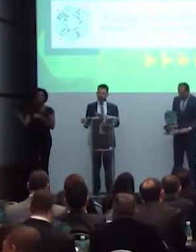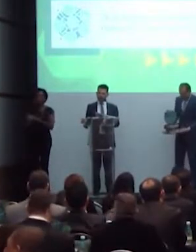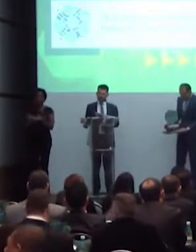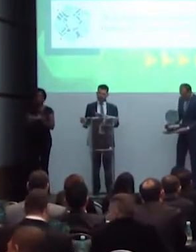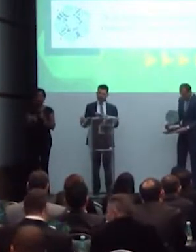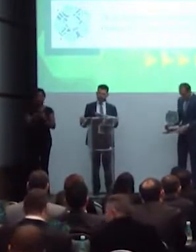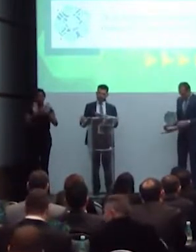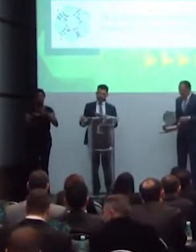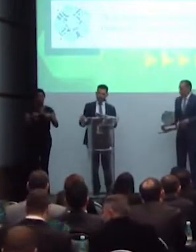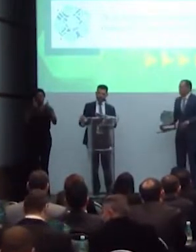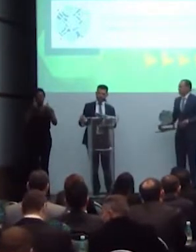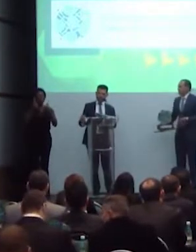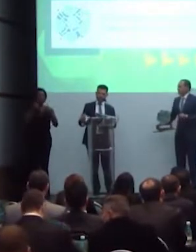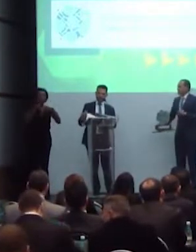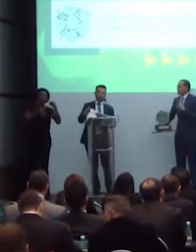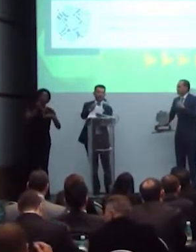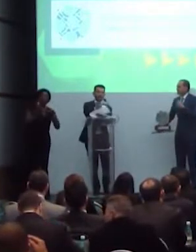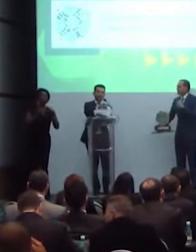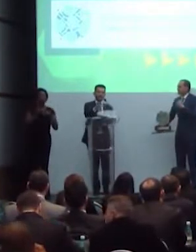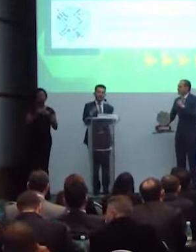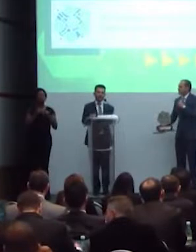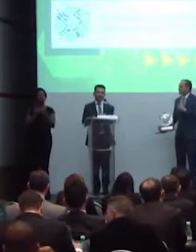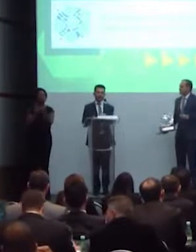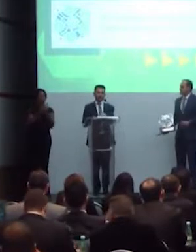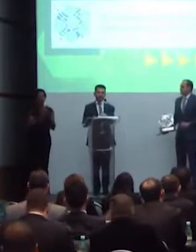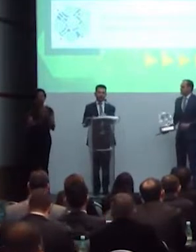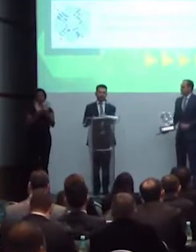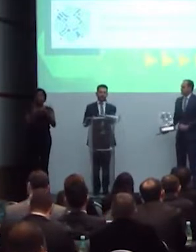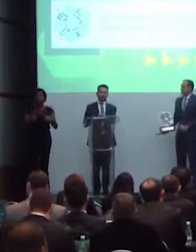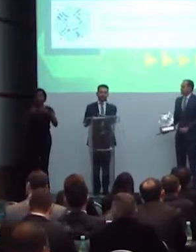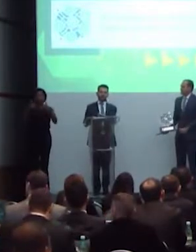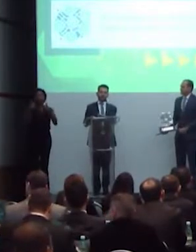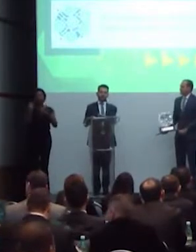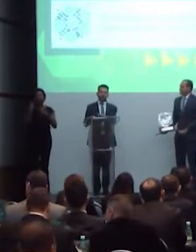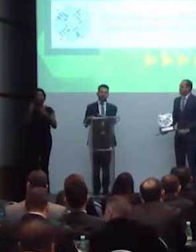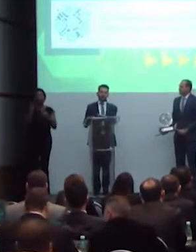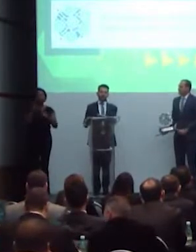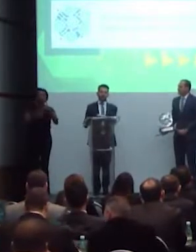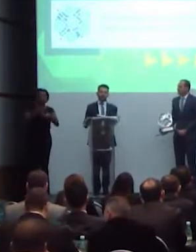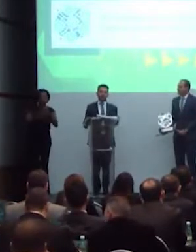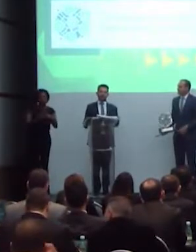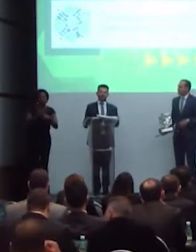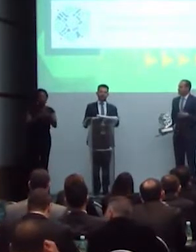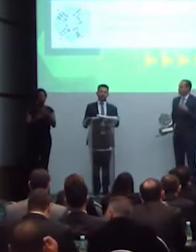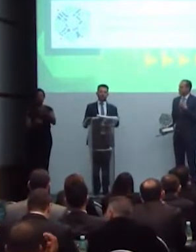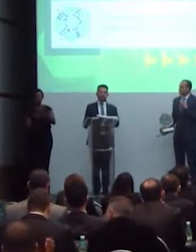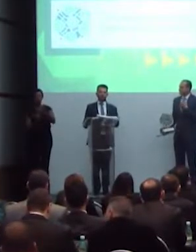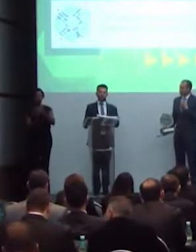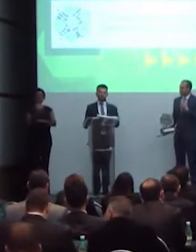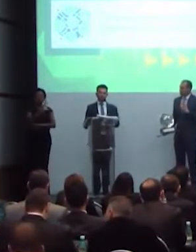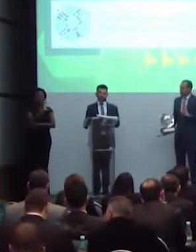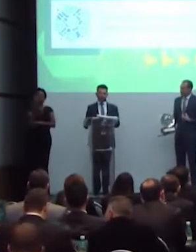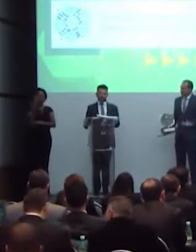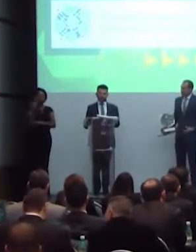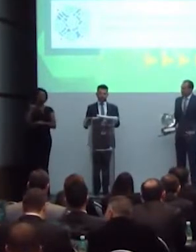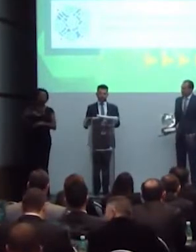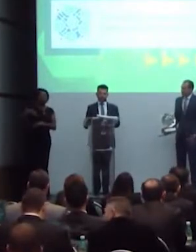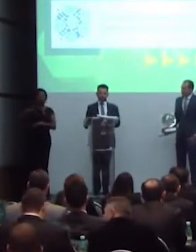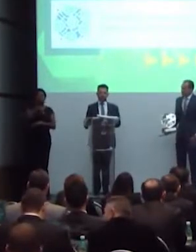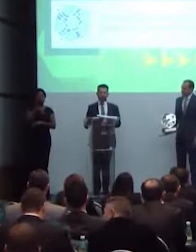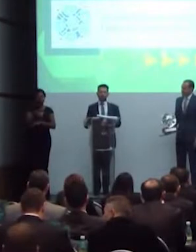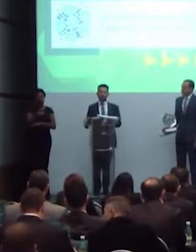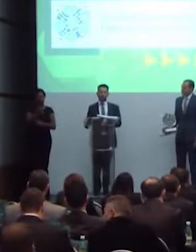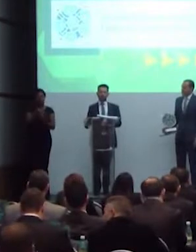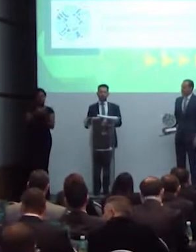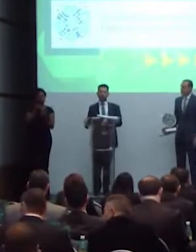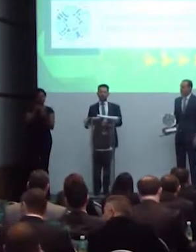produtos e serviços, de modo a viabilizar ações mais sustentáveis para os setores alvo desta premiação.